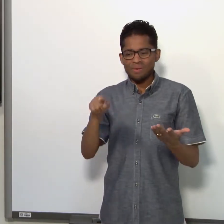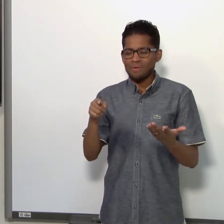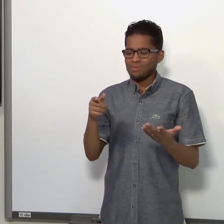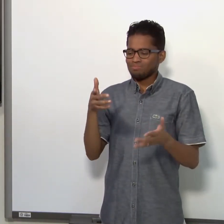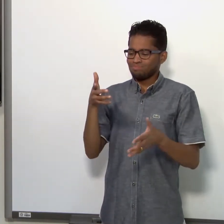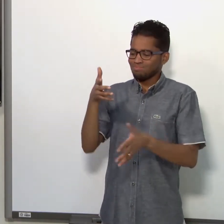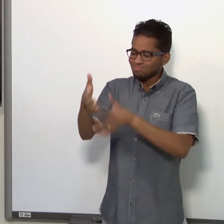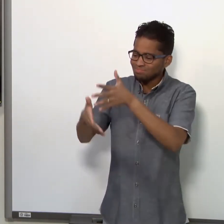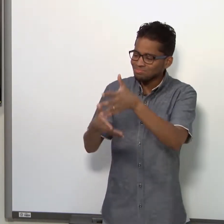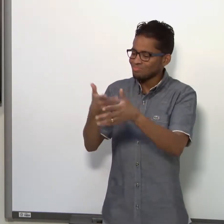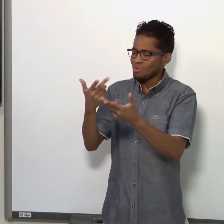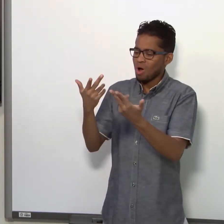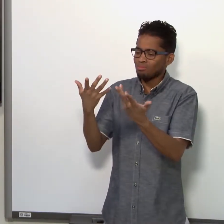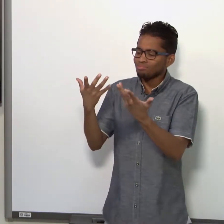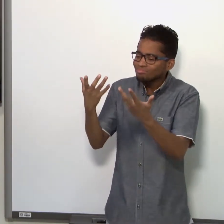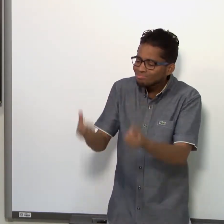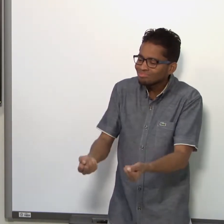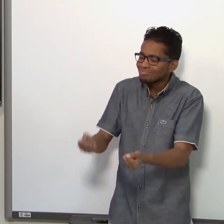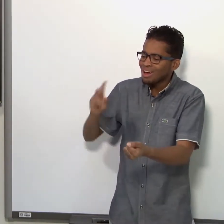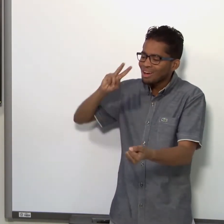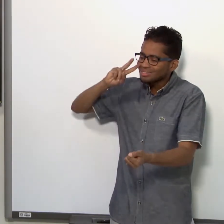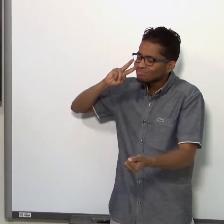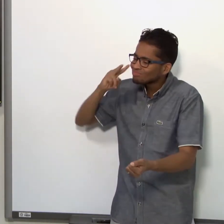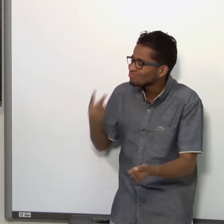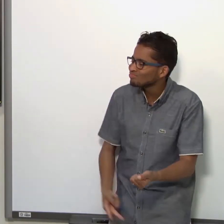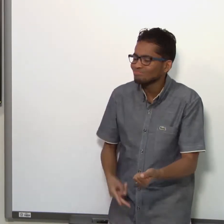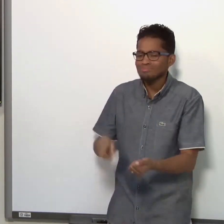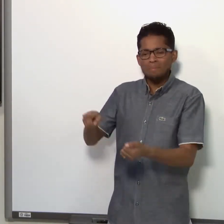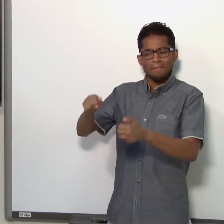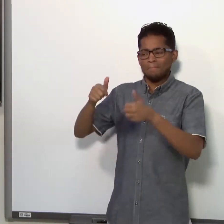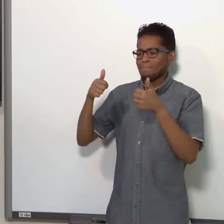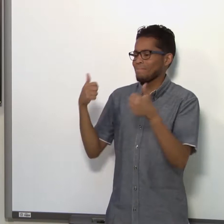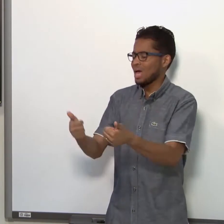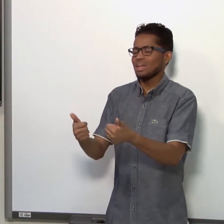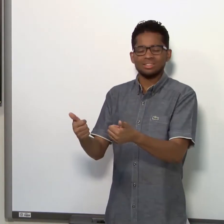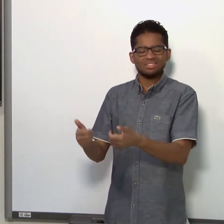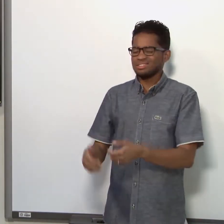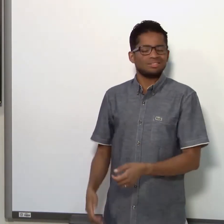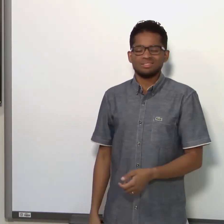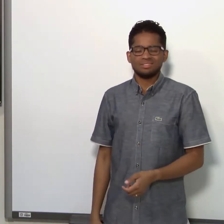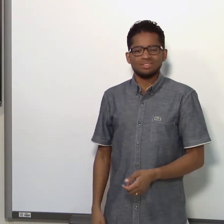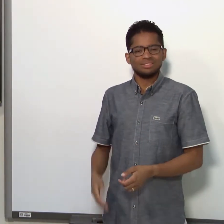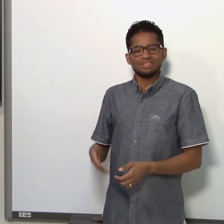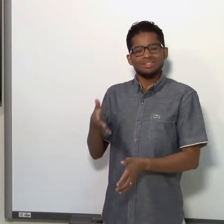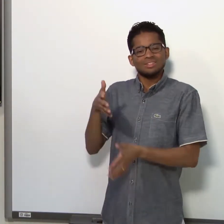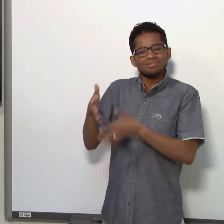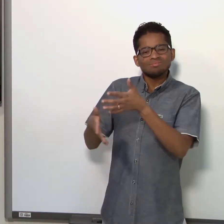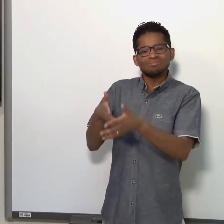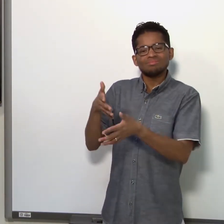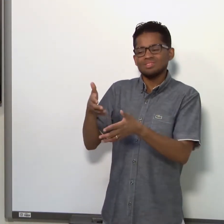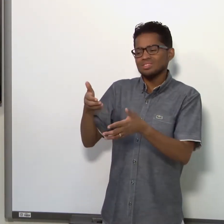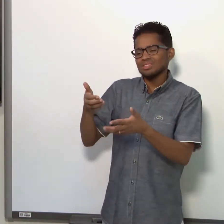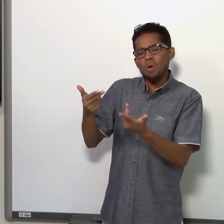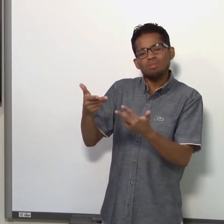A língua de sinais, ela não é reconhecida verdadeiramente. Ela é